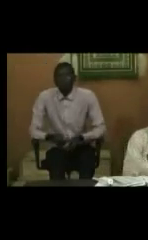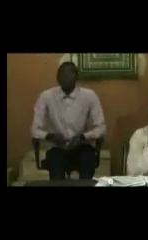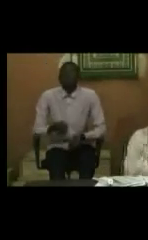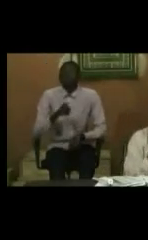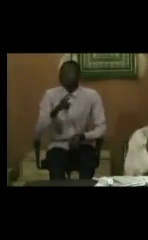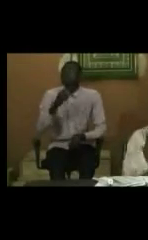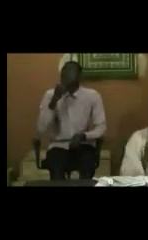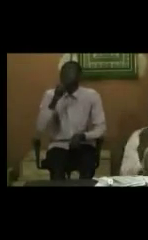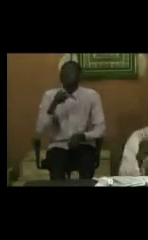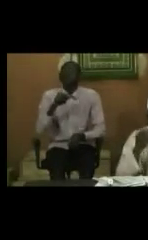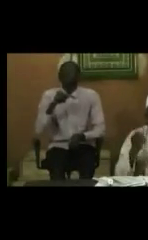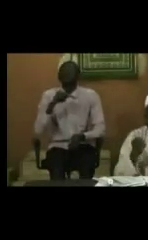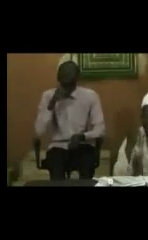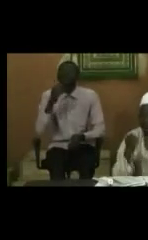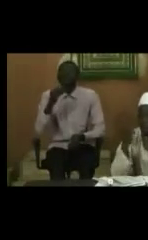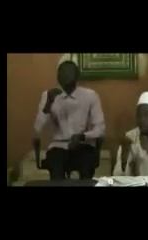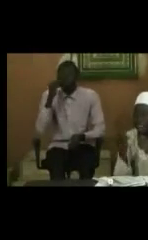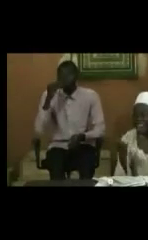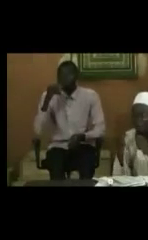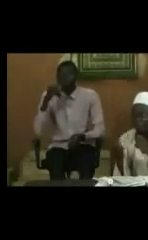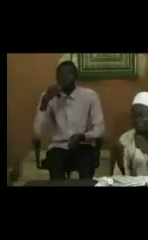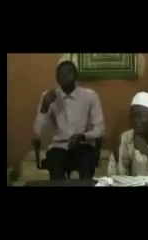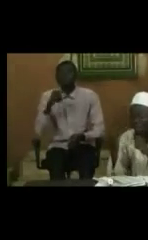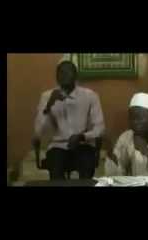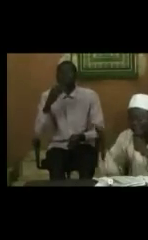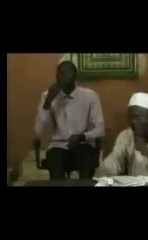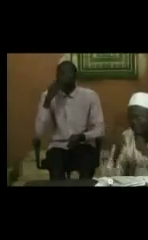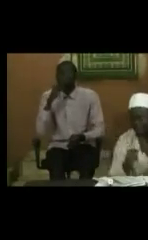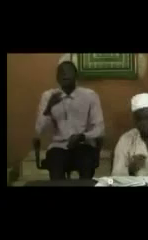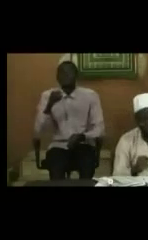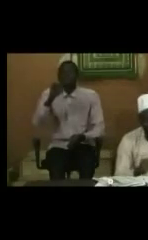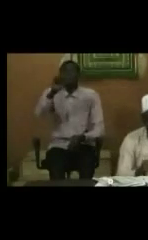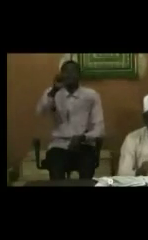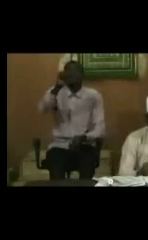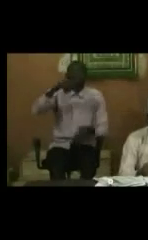to ni eyin to le fi mu eranko egbe re